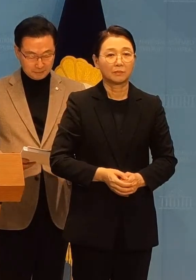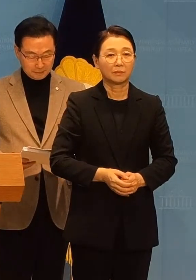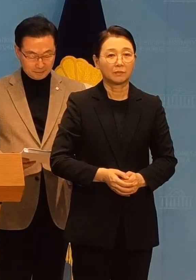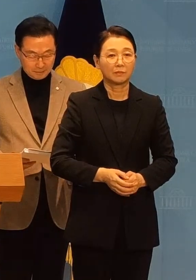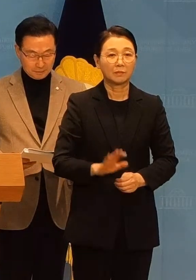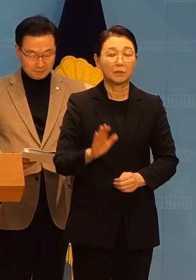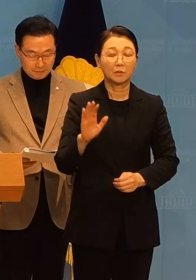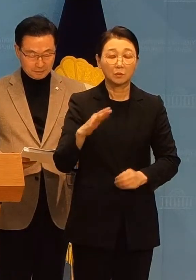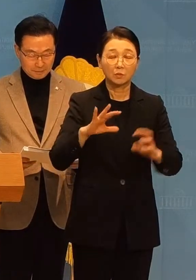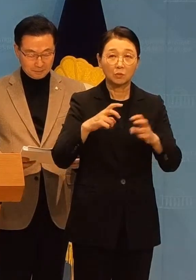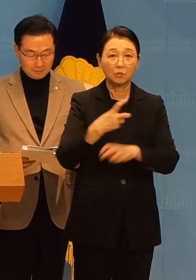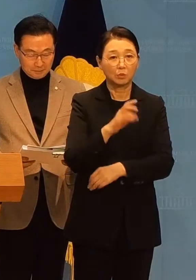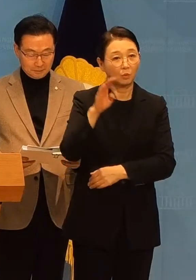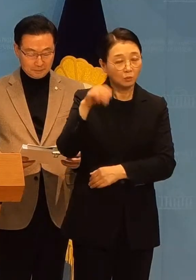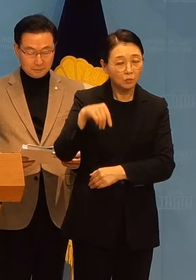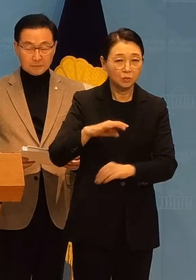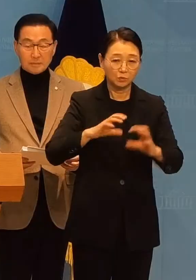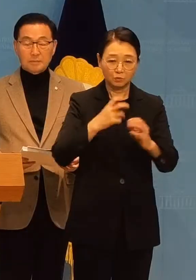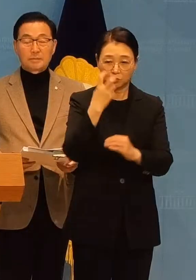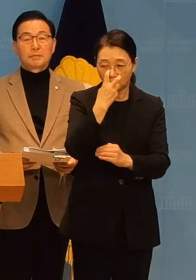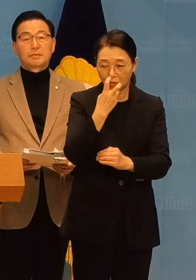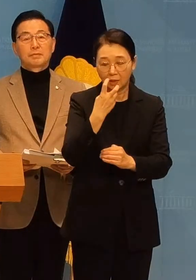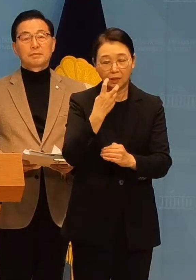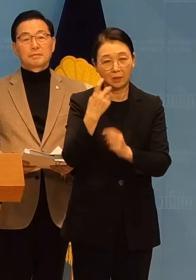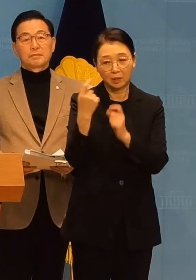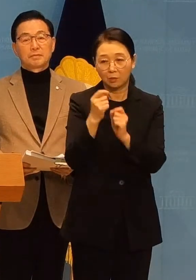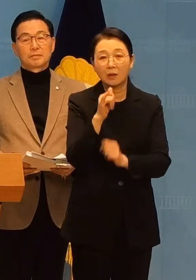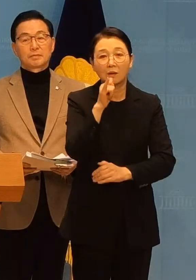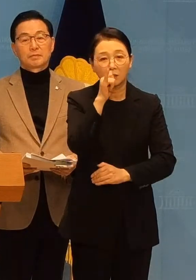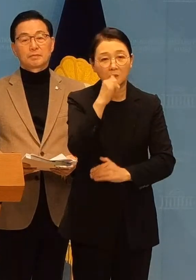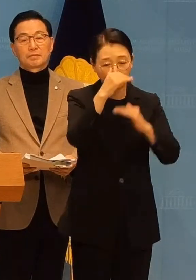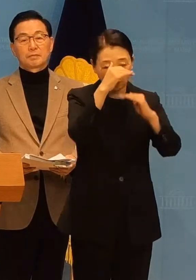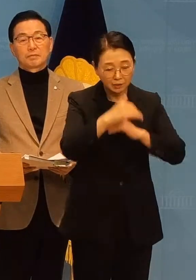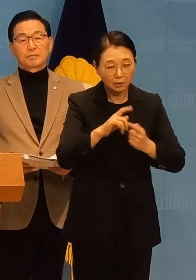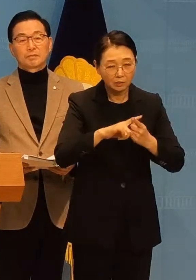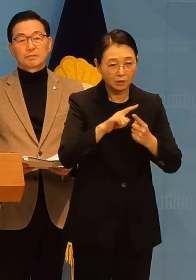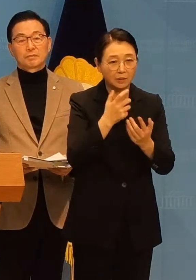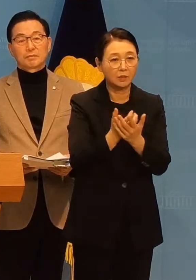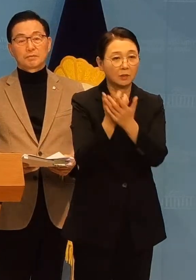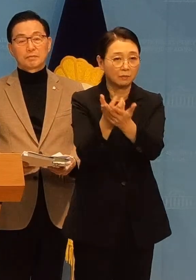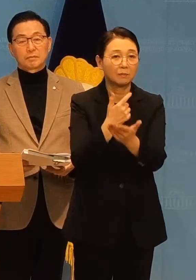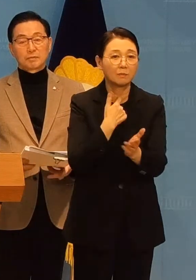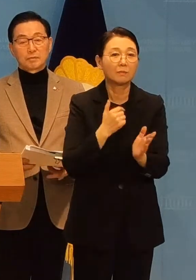최근 국토부는 국정조사를 앞두고 다음과 같은 내용의 자료를 제출했습니다.